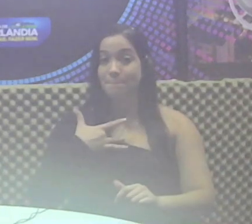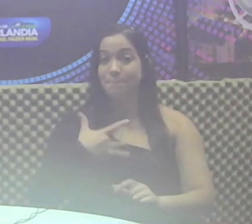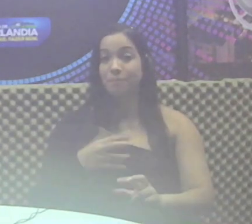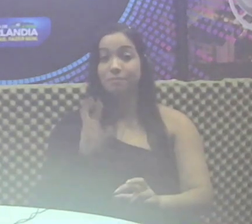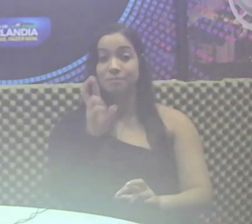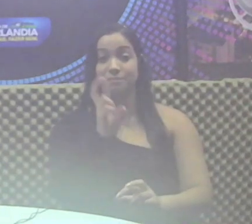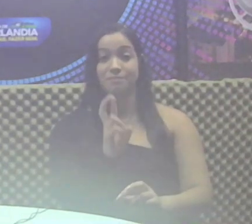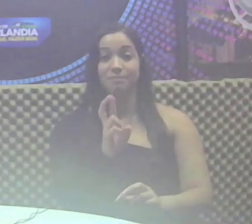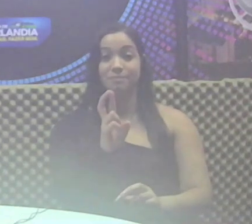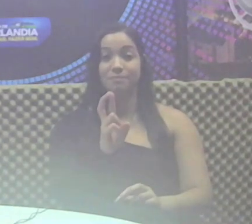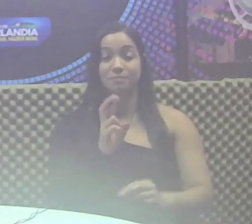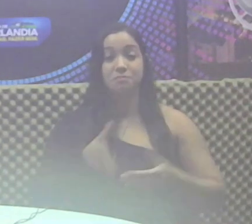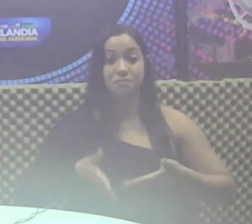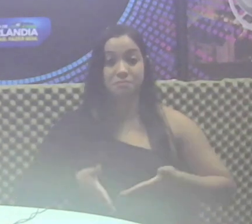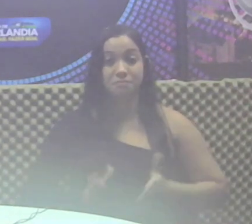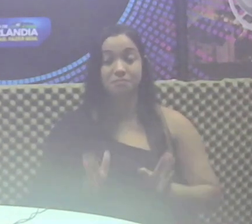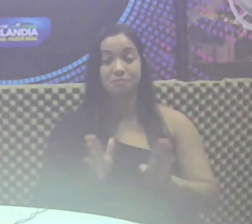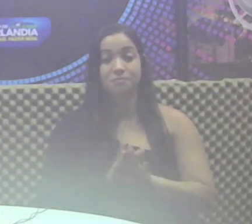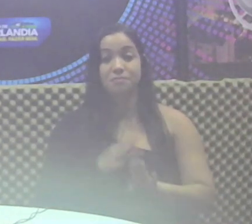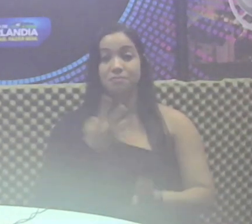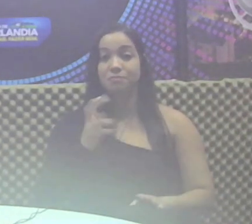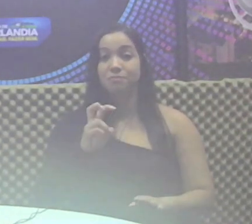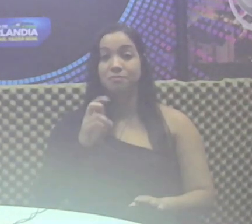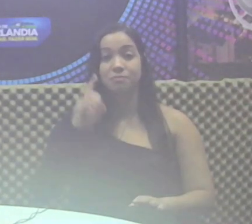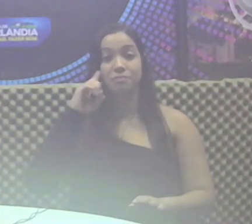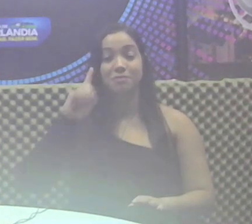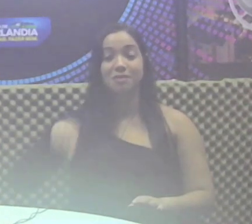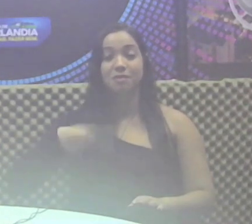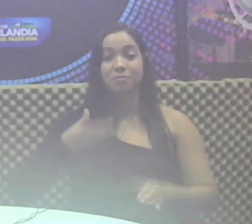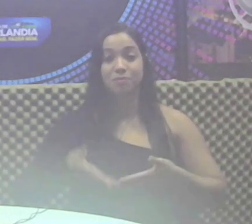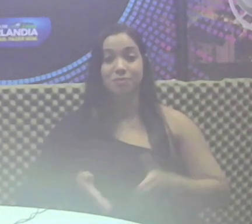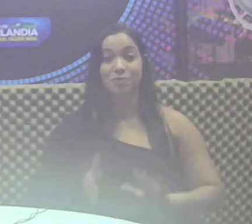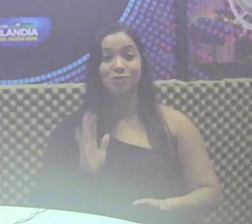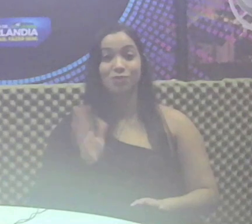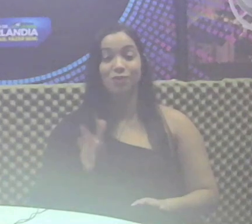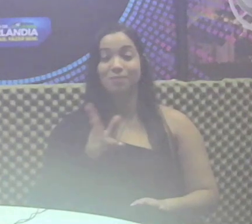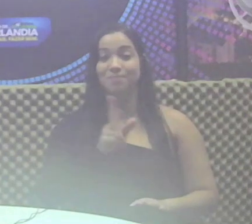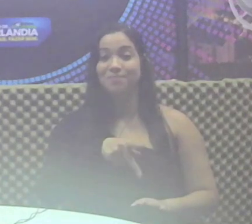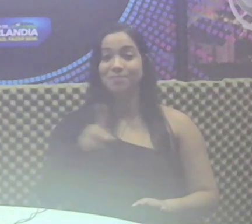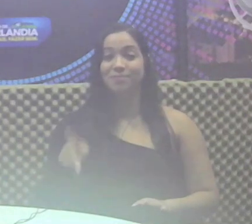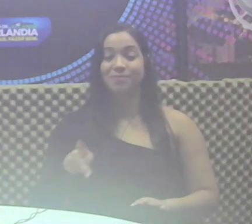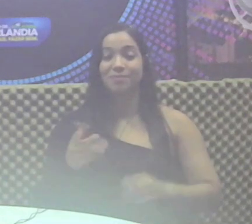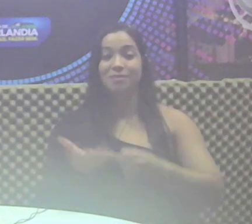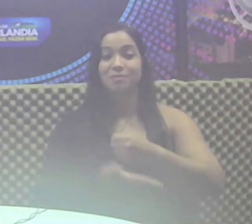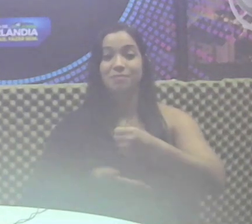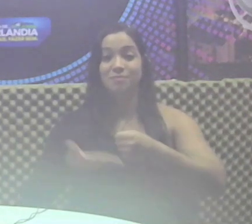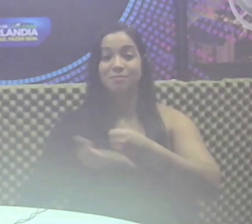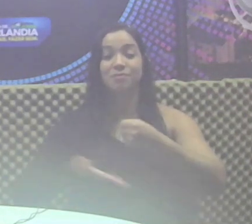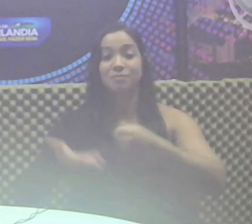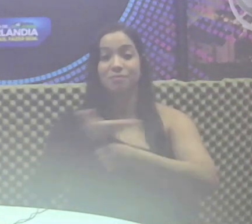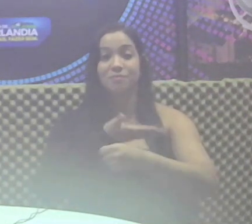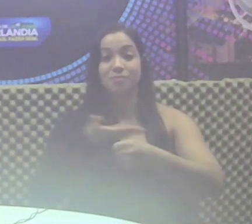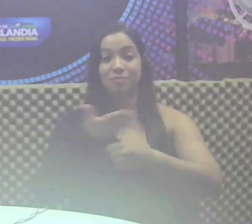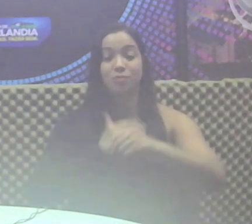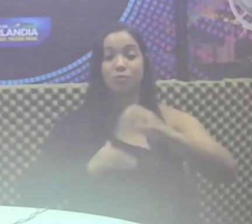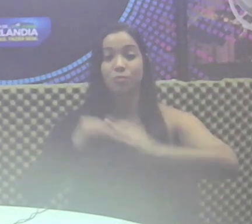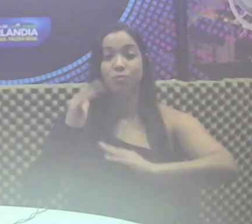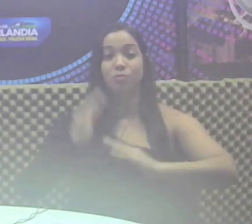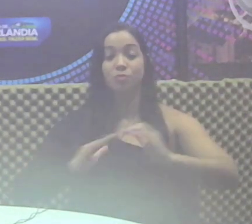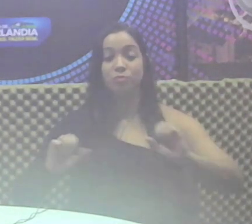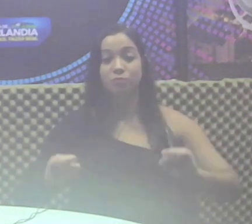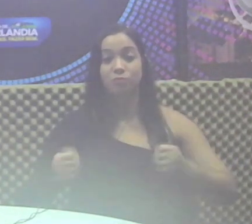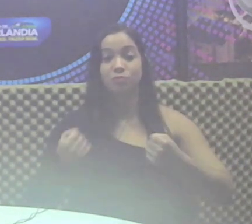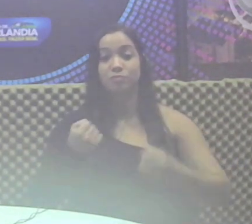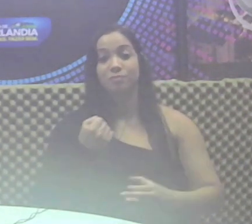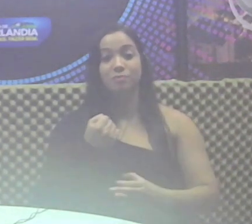gestantes, puérperas até 45 dias após o parto, professores do ensino básico e superior, profissionais das Forças